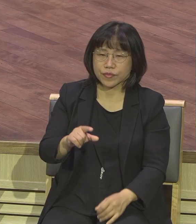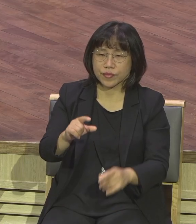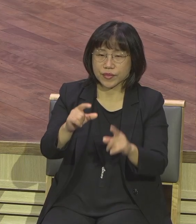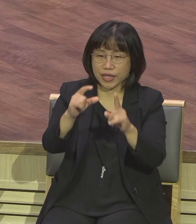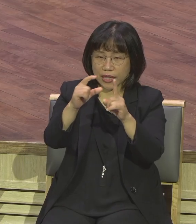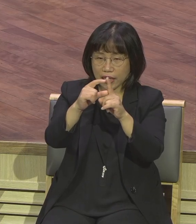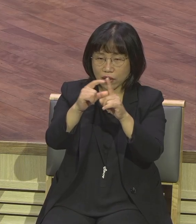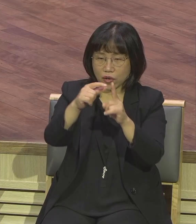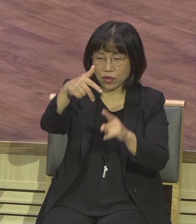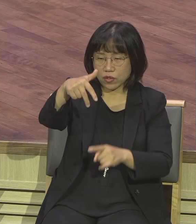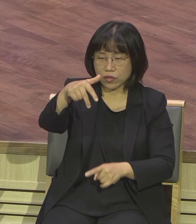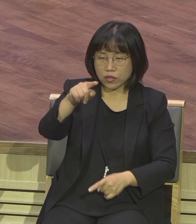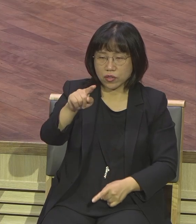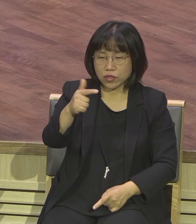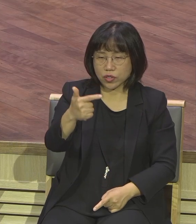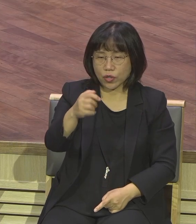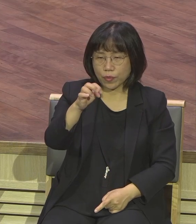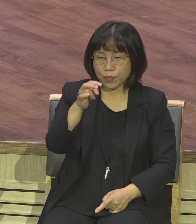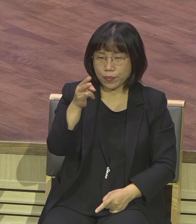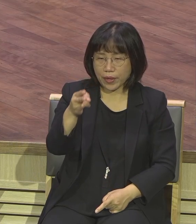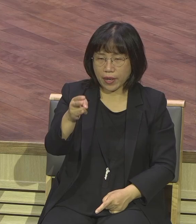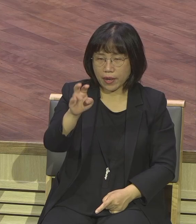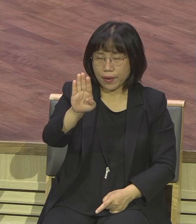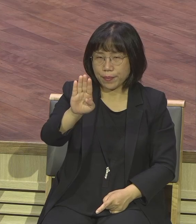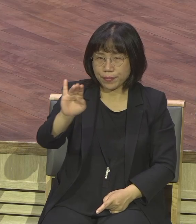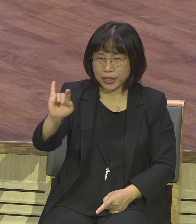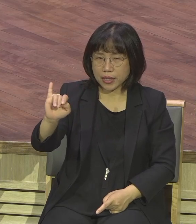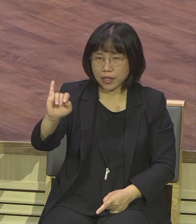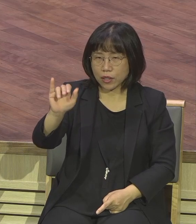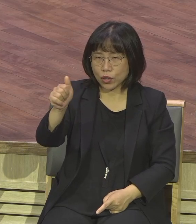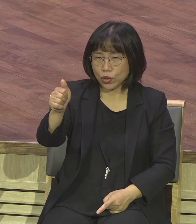전패비휴란 말이 있습니다. 전패비휴가 무슨 말이냐?